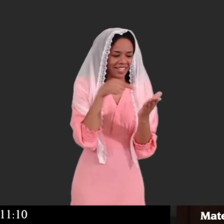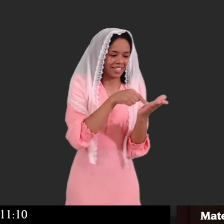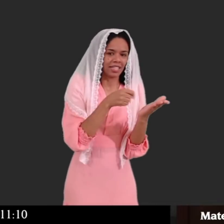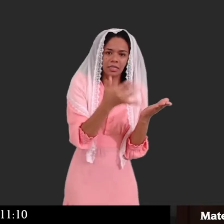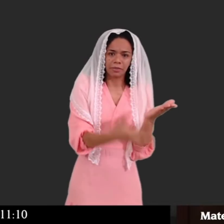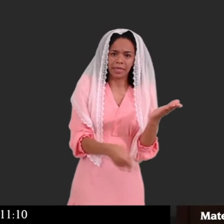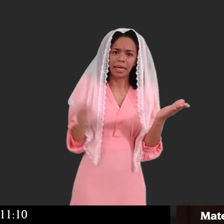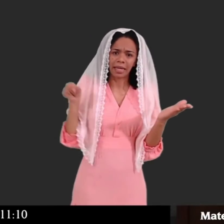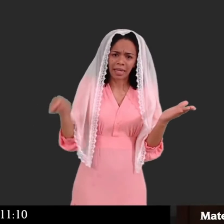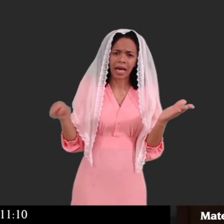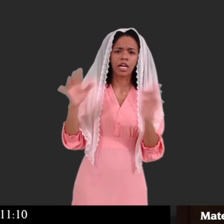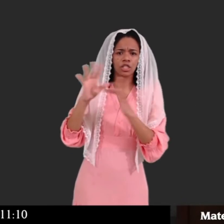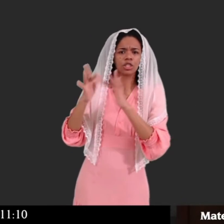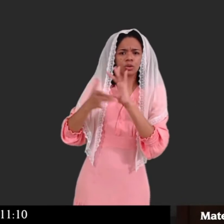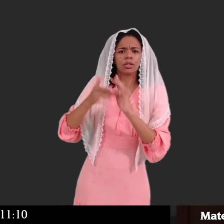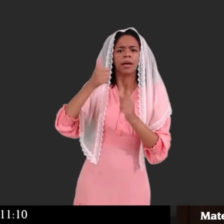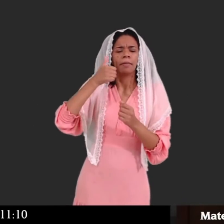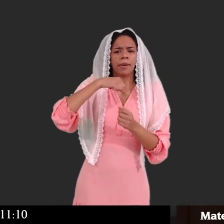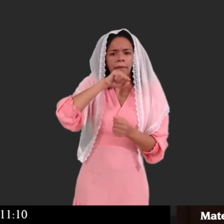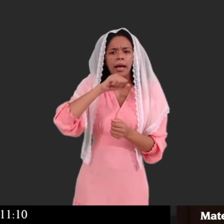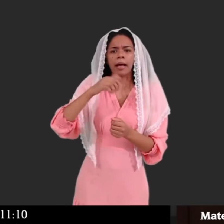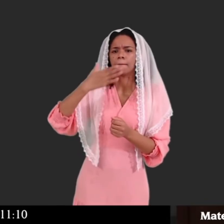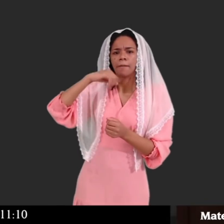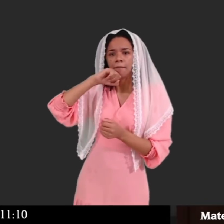somos sua mãe Maria, seus irmãos Tiago, José, Simão e Judas?